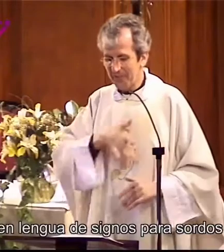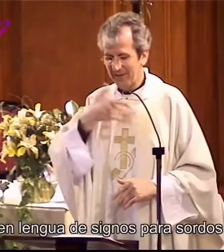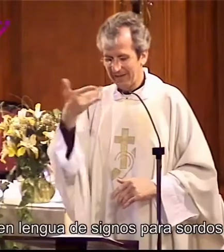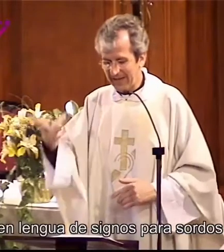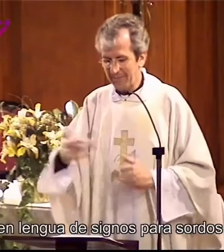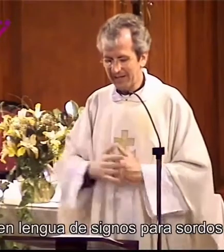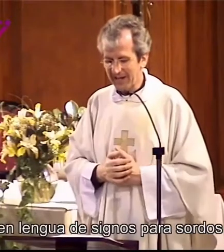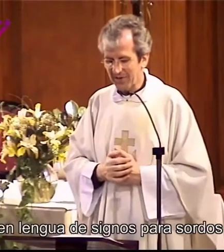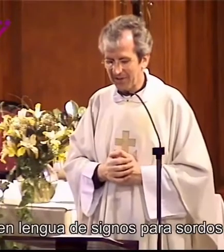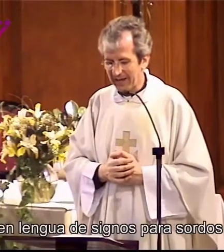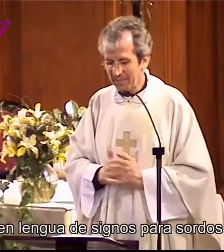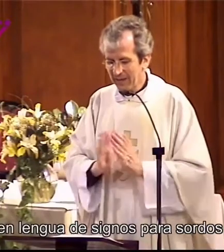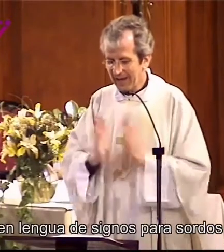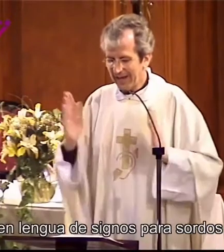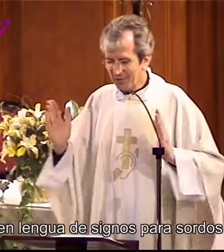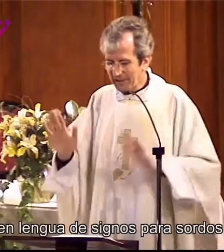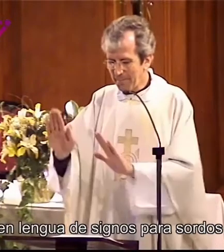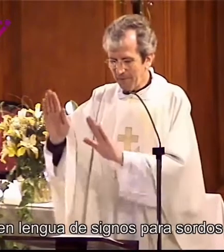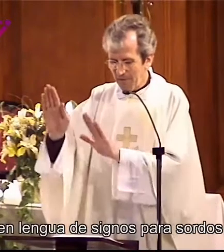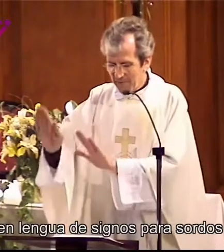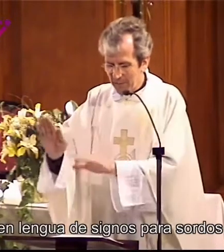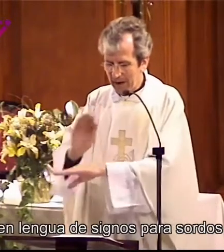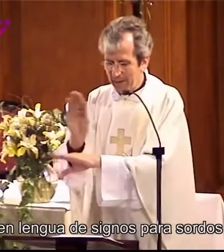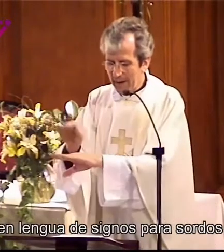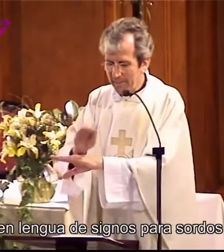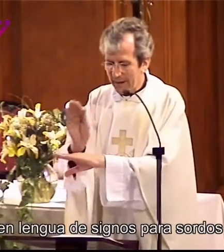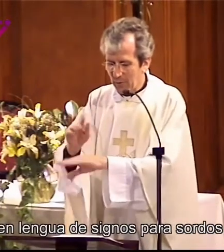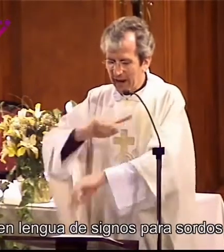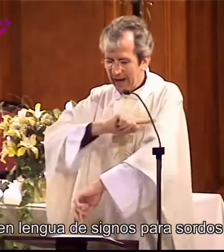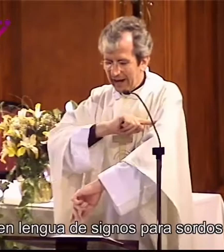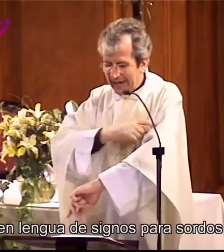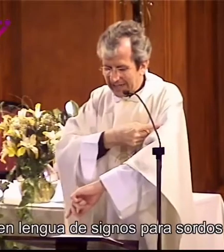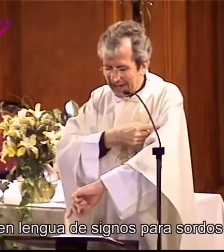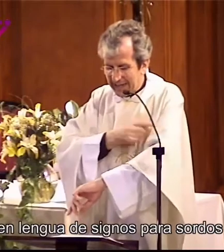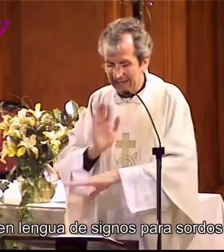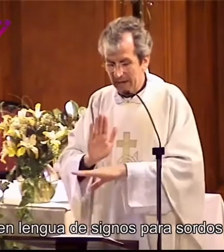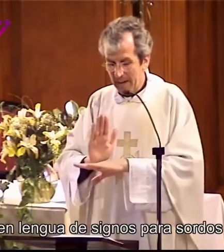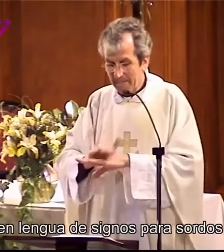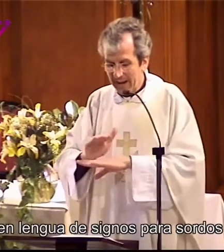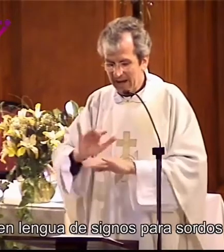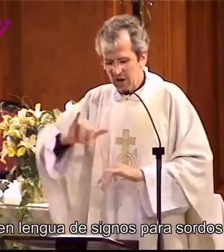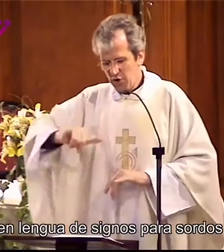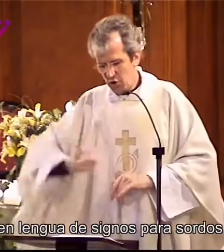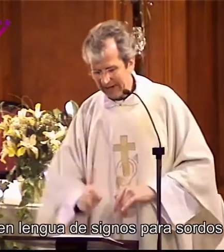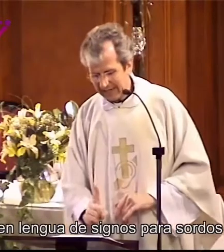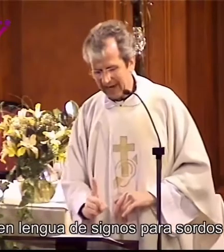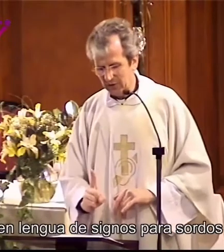de la misericordia. Es un tiempo favorable para curar las heridas, para no cansarnos